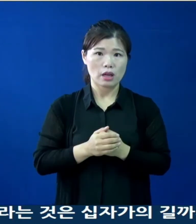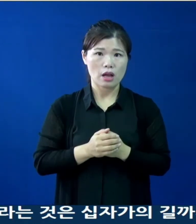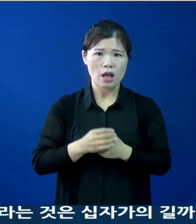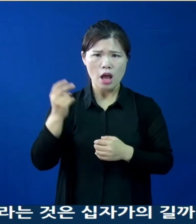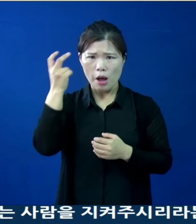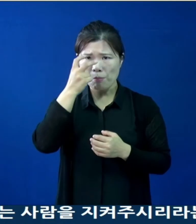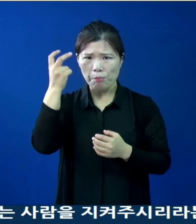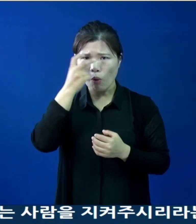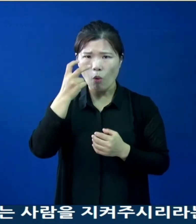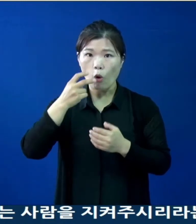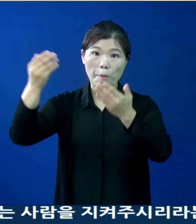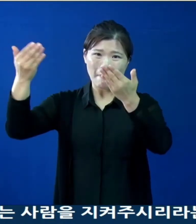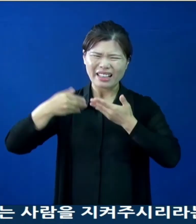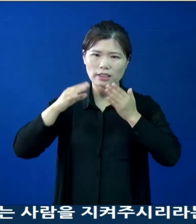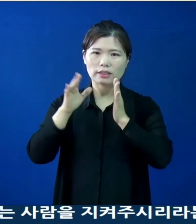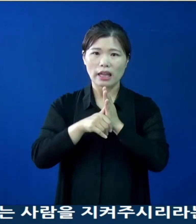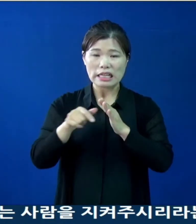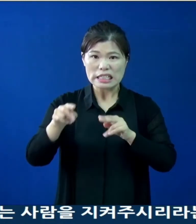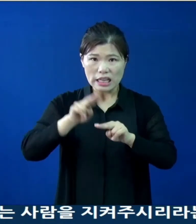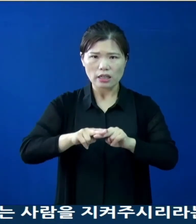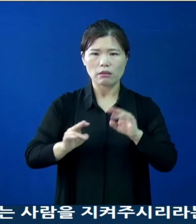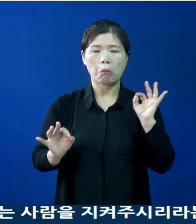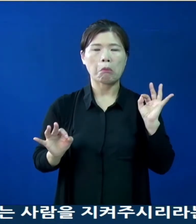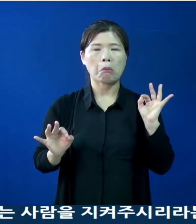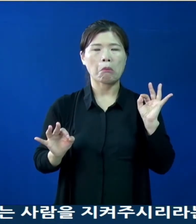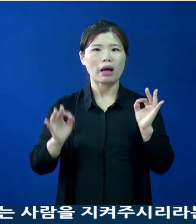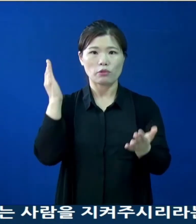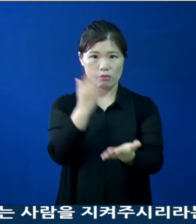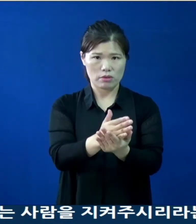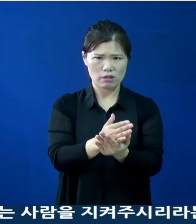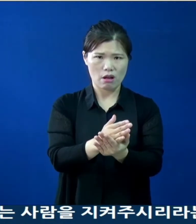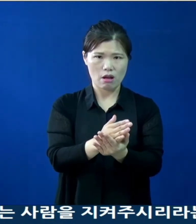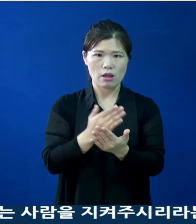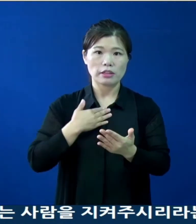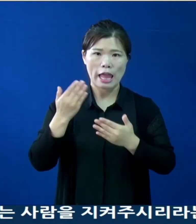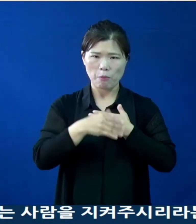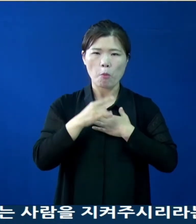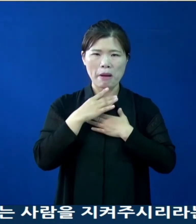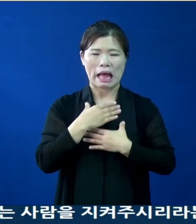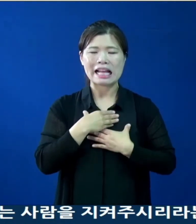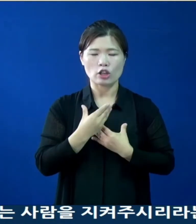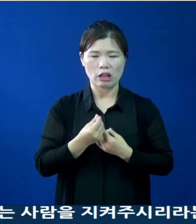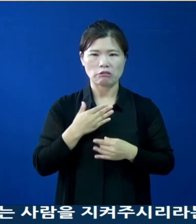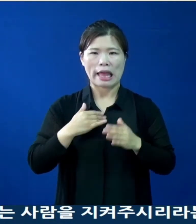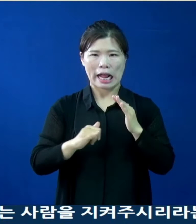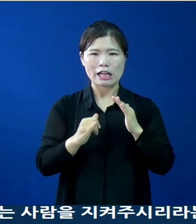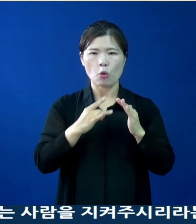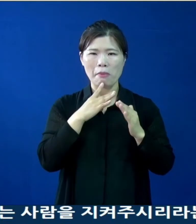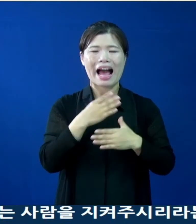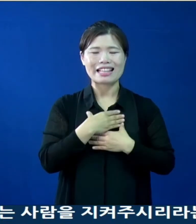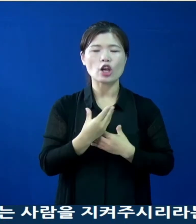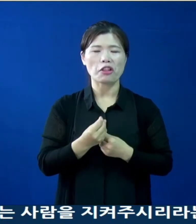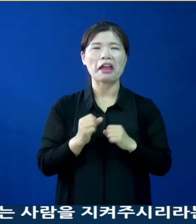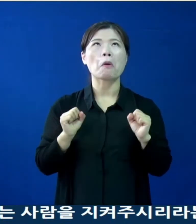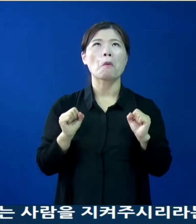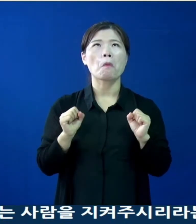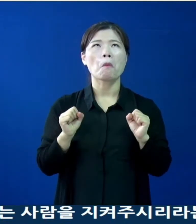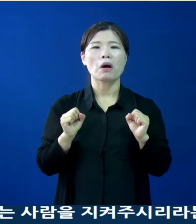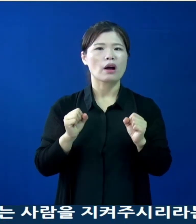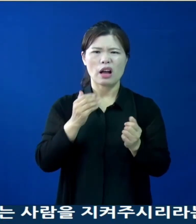머물러 주저앉아 있는 것이 아닙니다. 내 몸 하나 안전하다, 내 가족 하나 안전하다 라고 머물러 있는 게